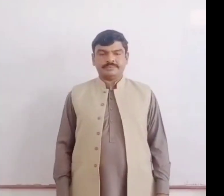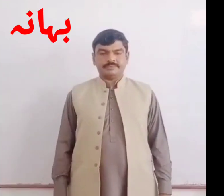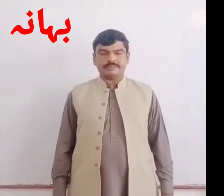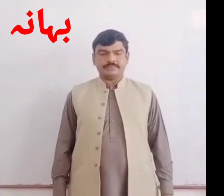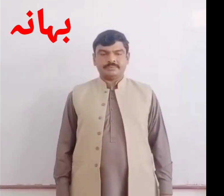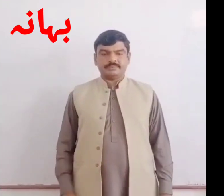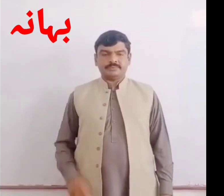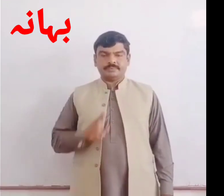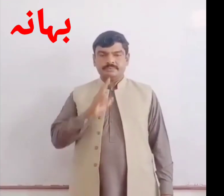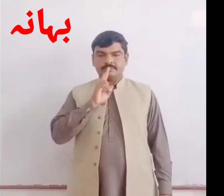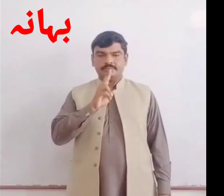बहाना,